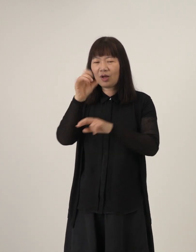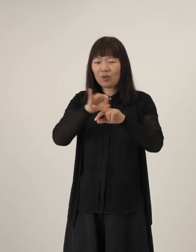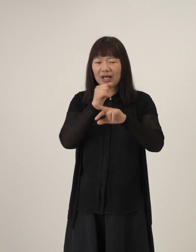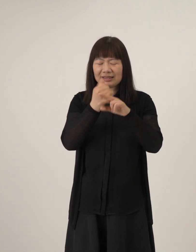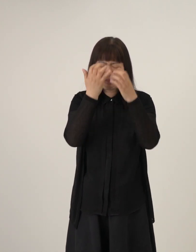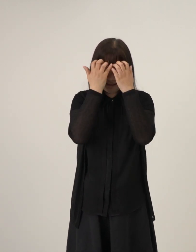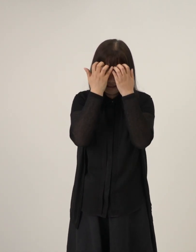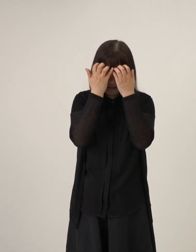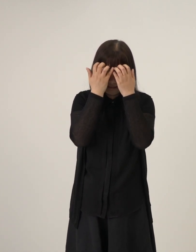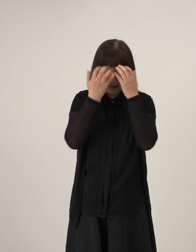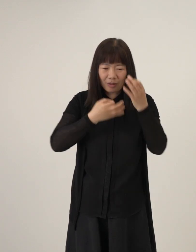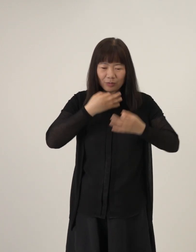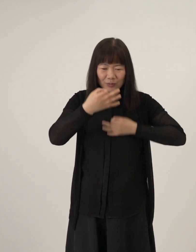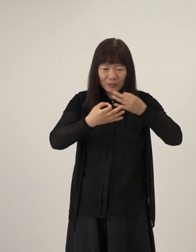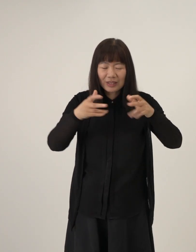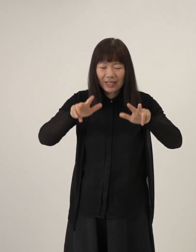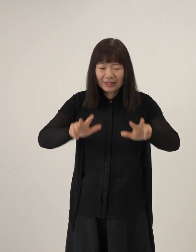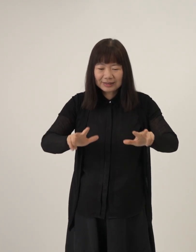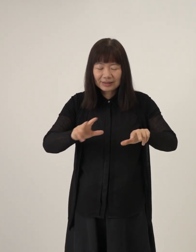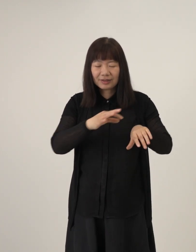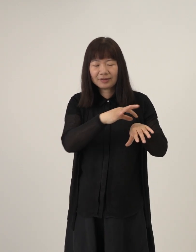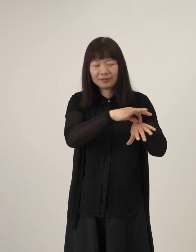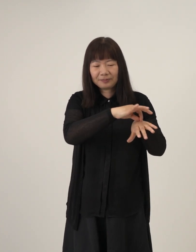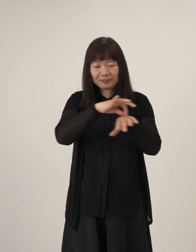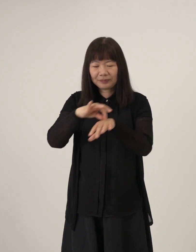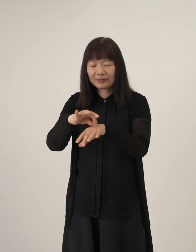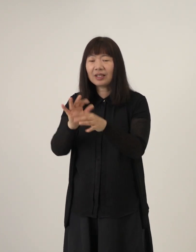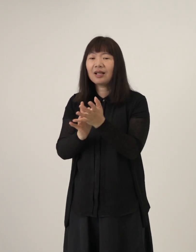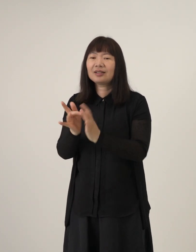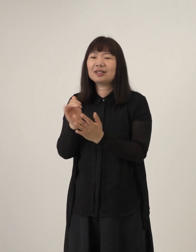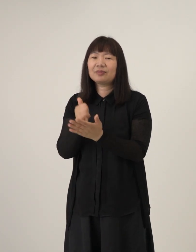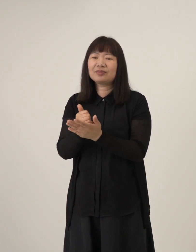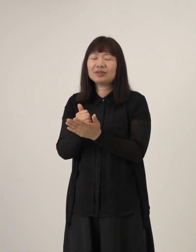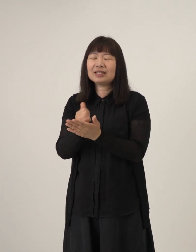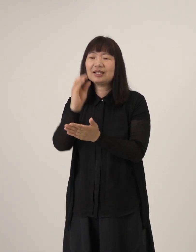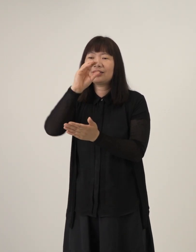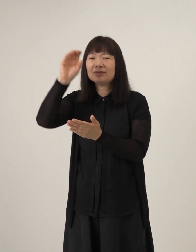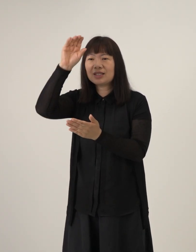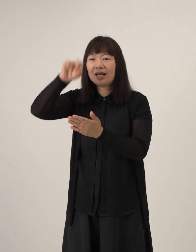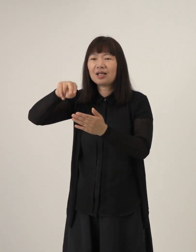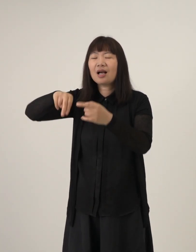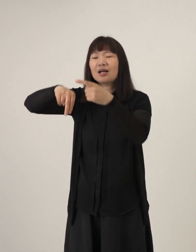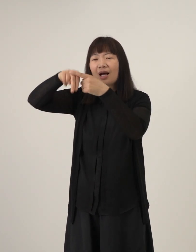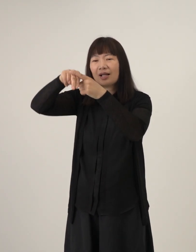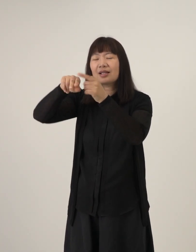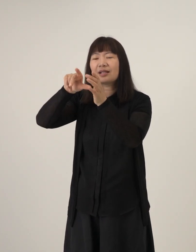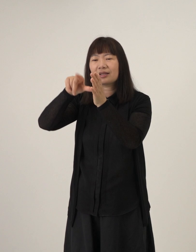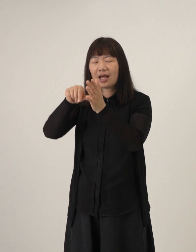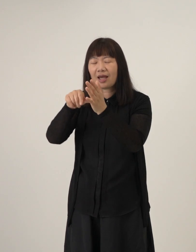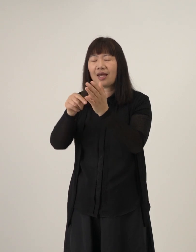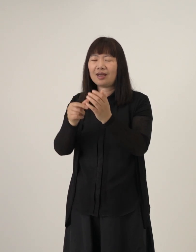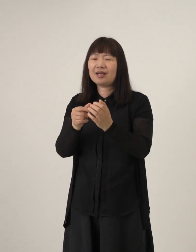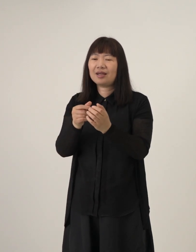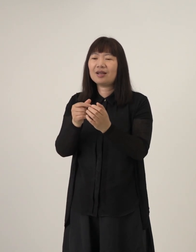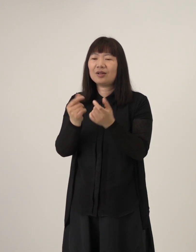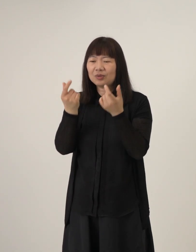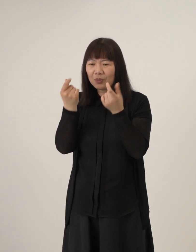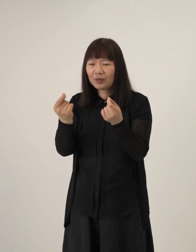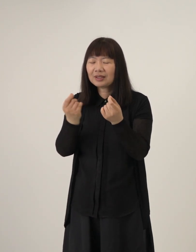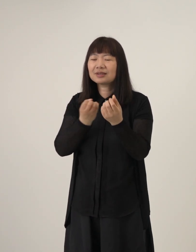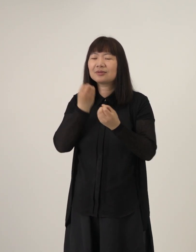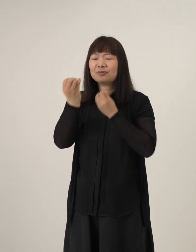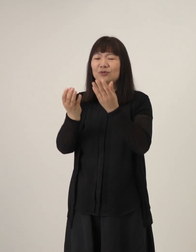고단한 신음소리를 지금 인용해서 예수님이 어디에서 지금 부르짖고 있어요? 십자가.